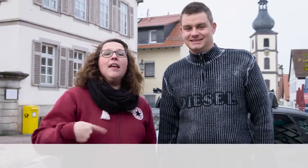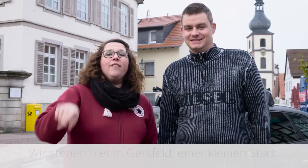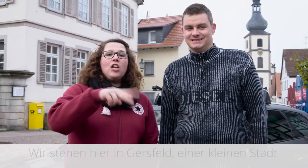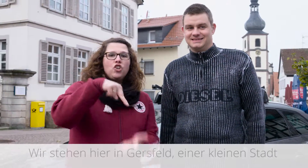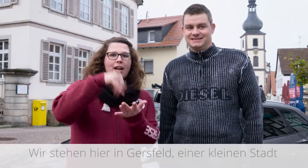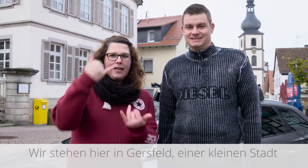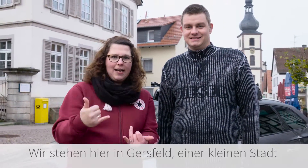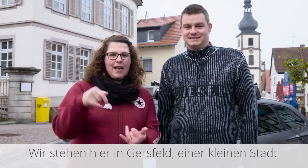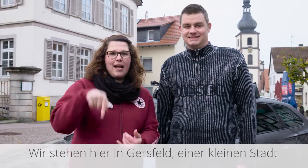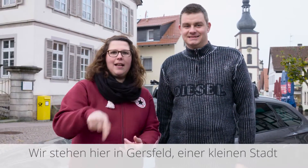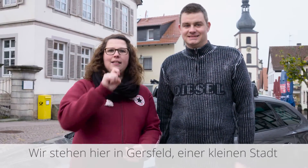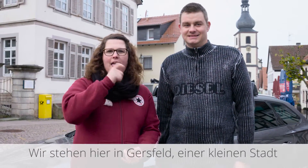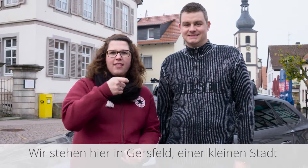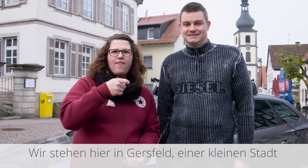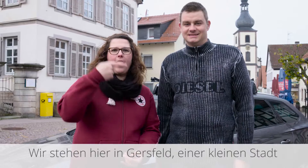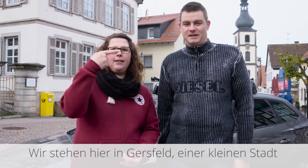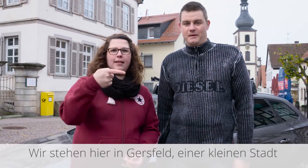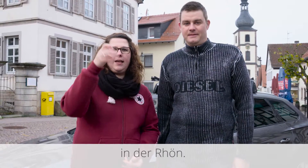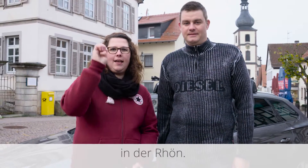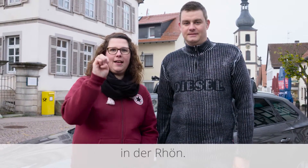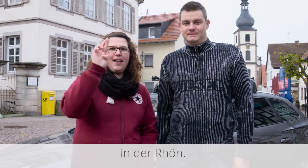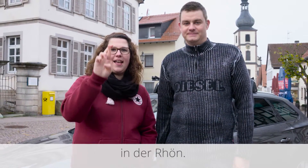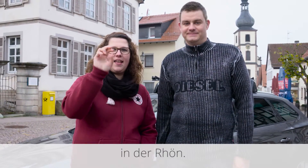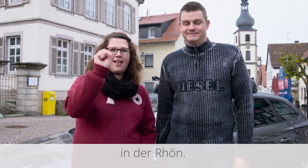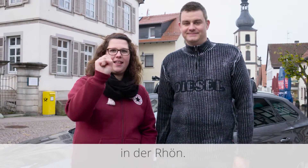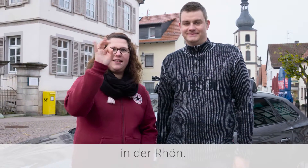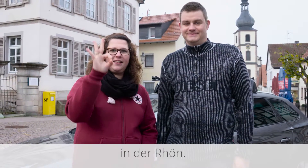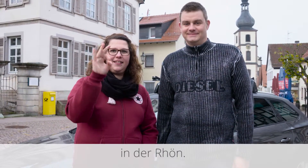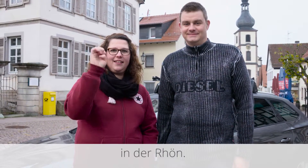Wir stehen hier in Gersfeld, einer kleinen Stadt in der Rhön.